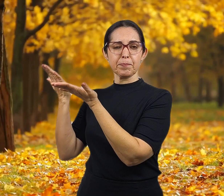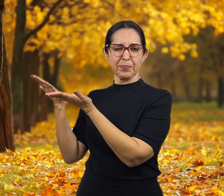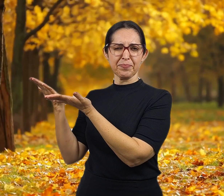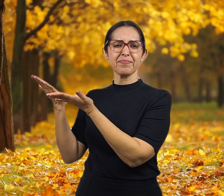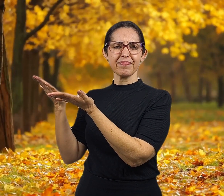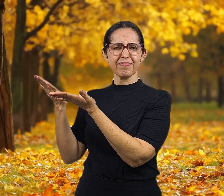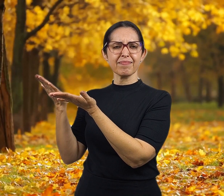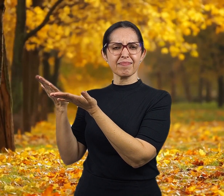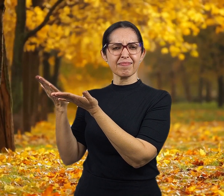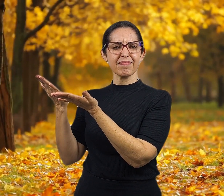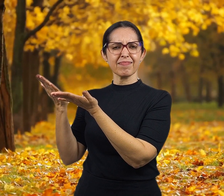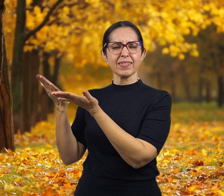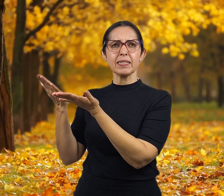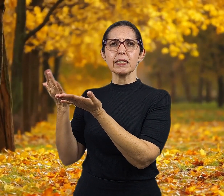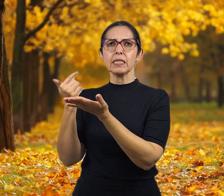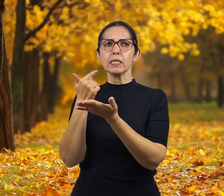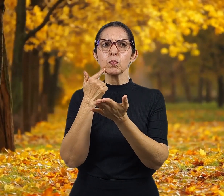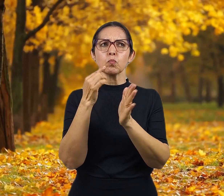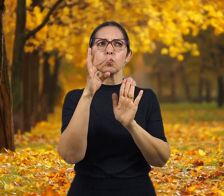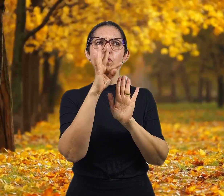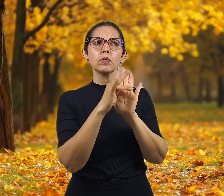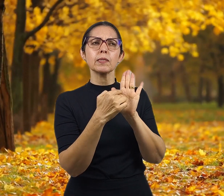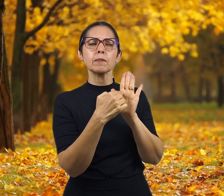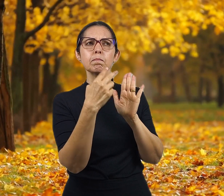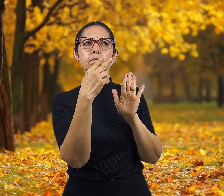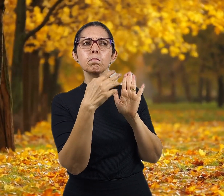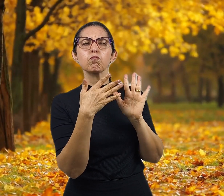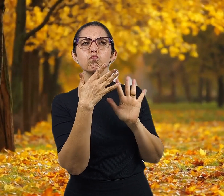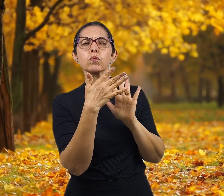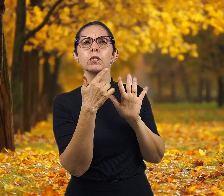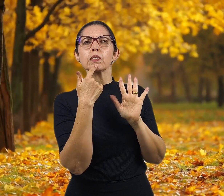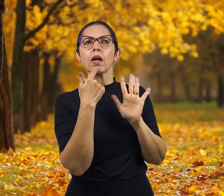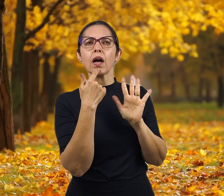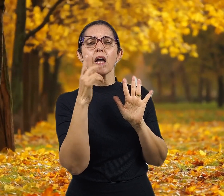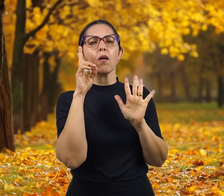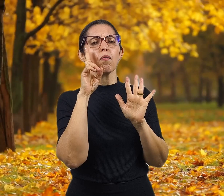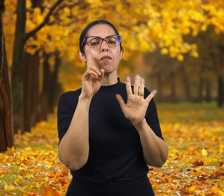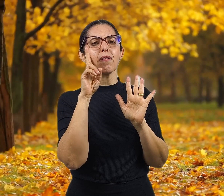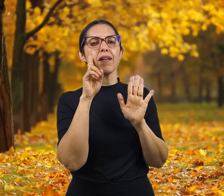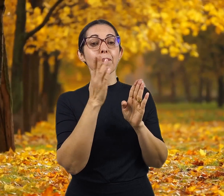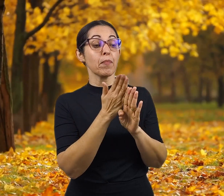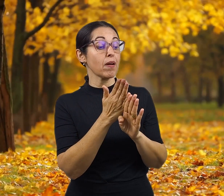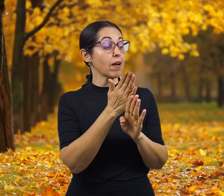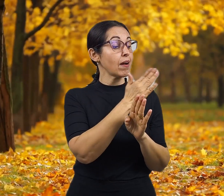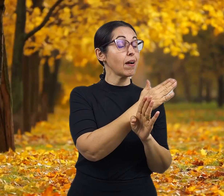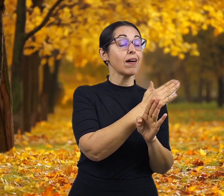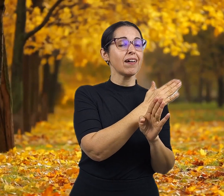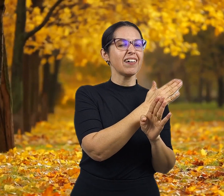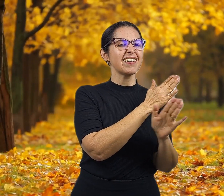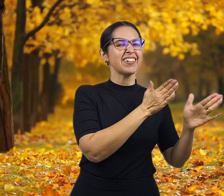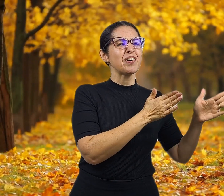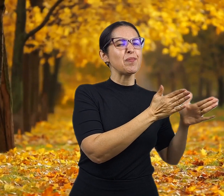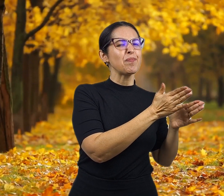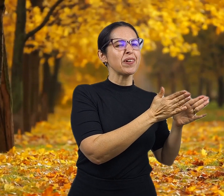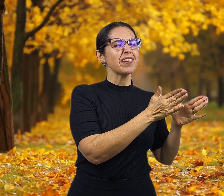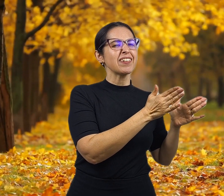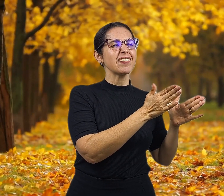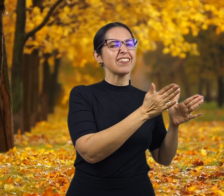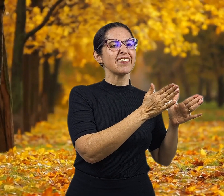Lendo o texto, vem à mente dos irmãos aqui alguma situação semelhante que Jacó